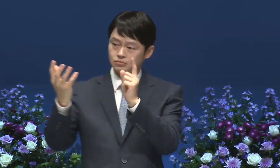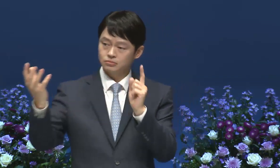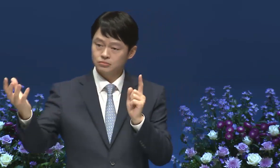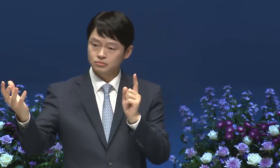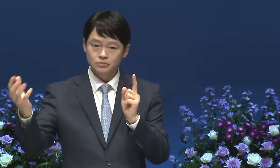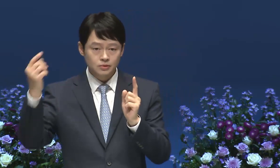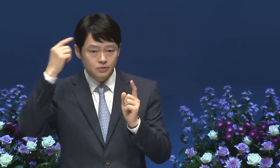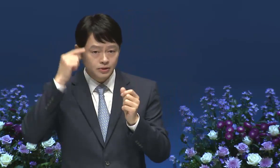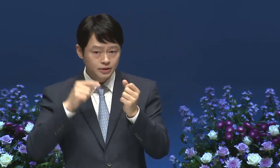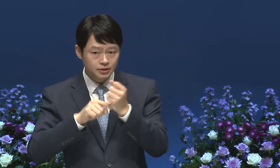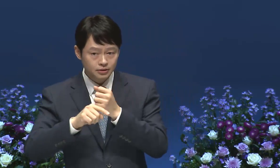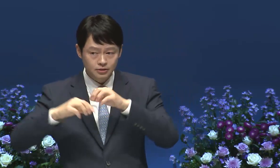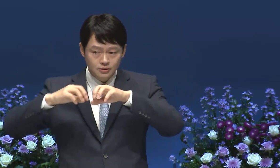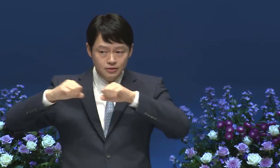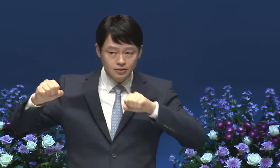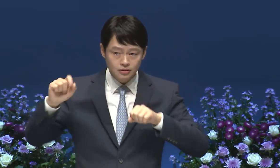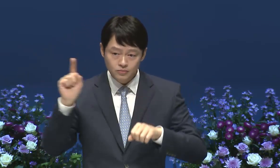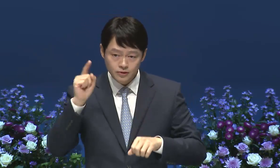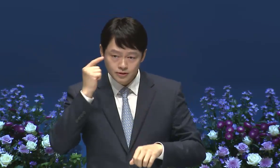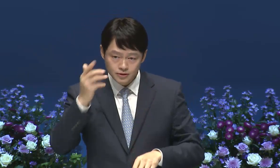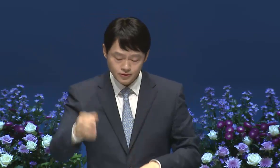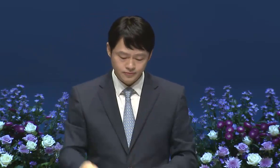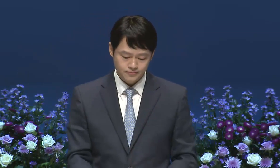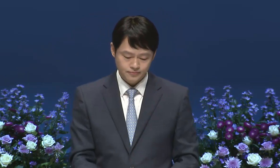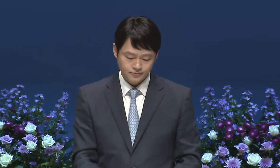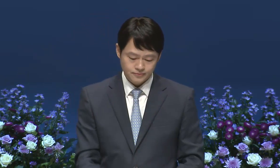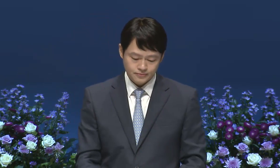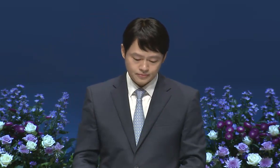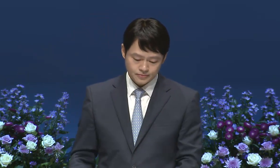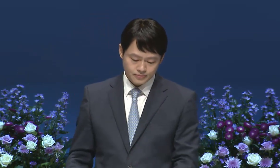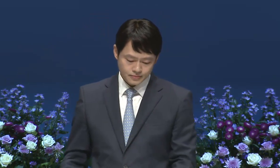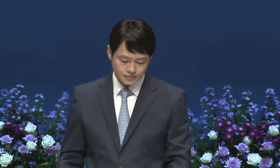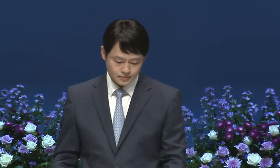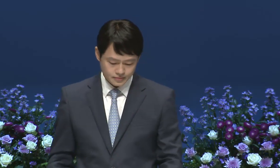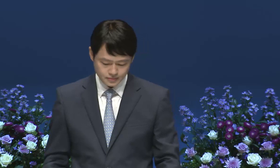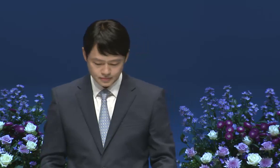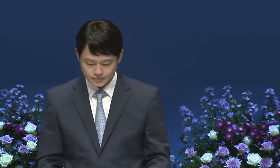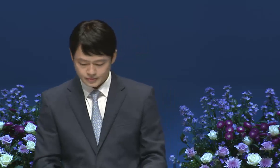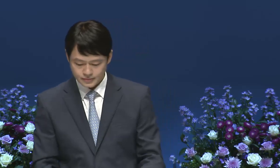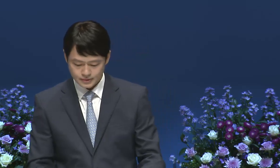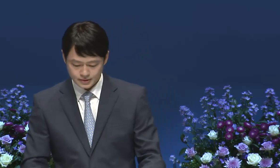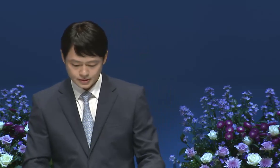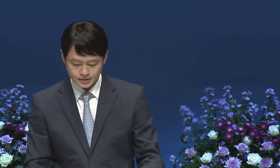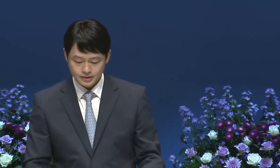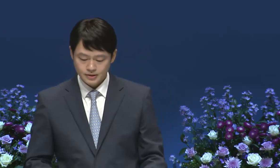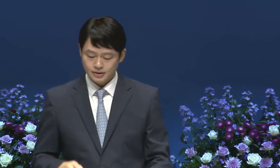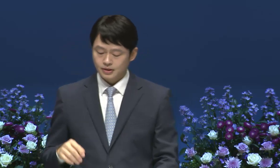예수님께서는 왜 그 듣지 못하는 자를 따로 무리에서 떼어내셨을까요?